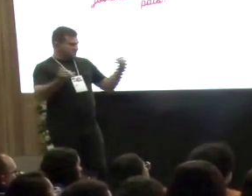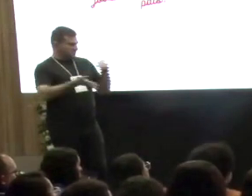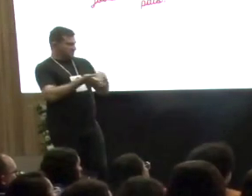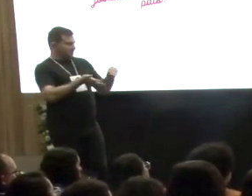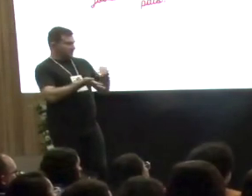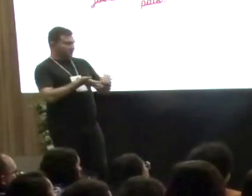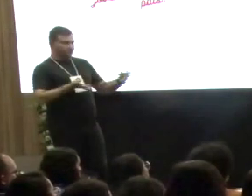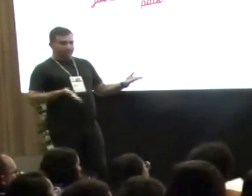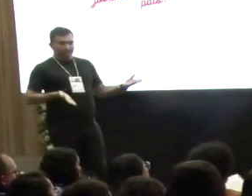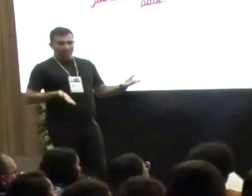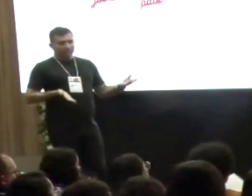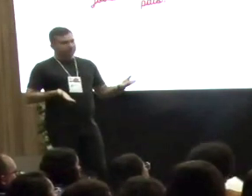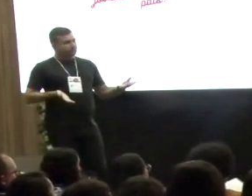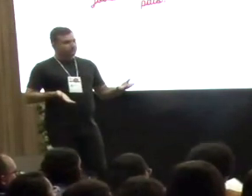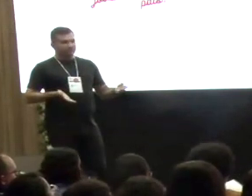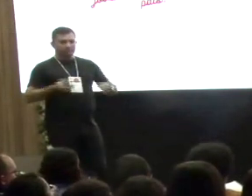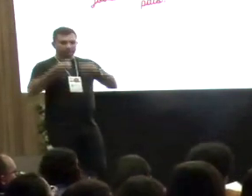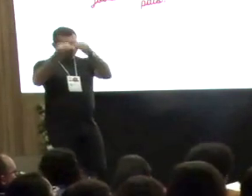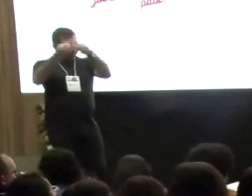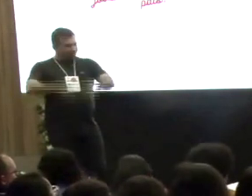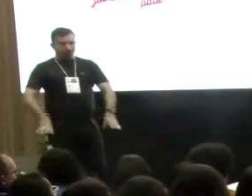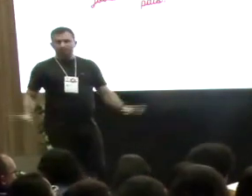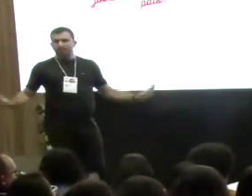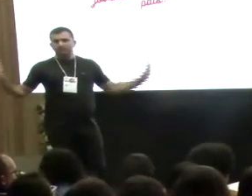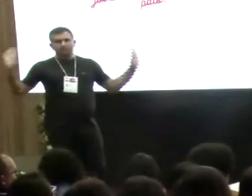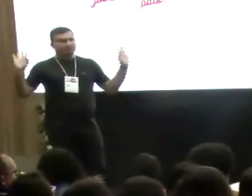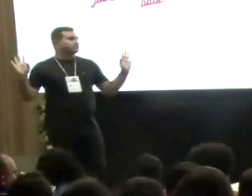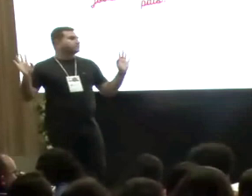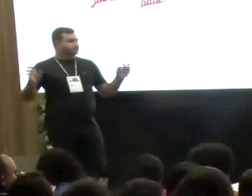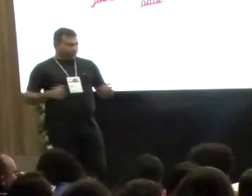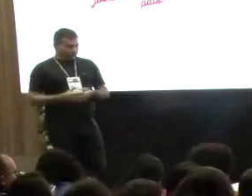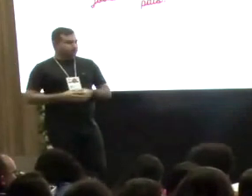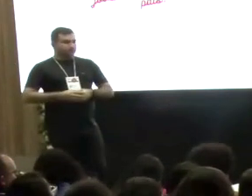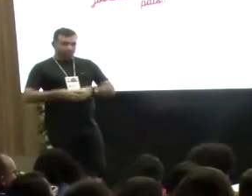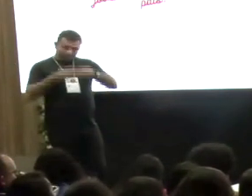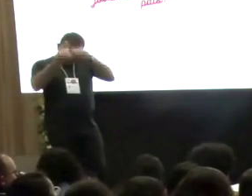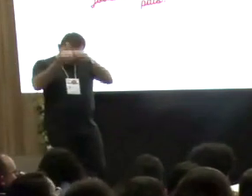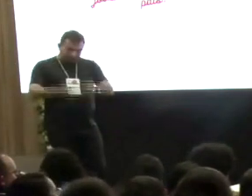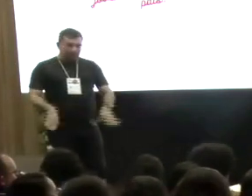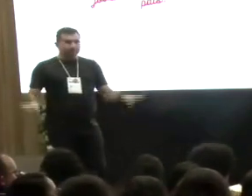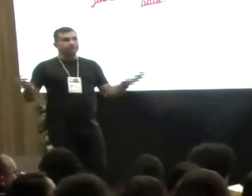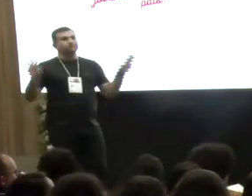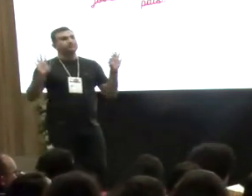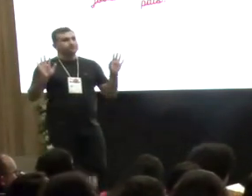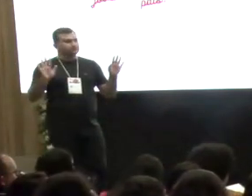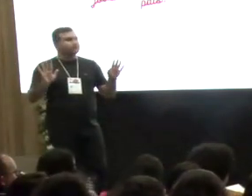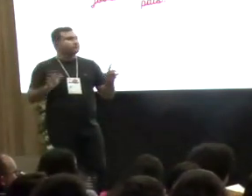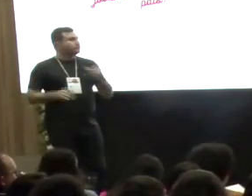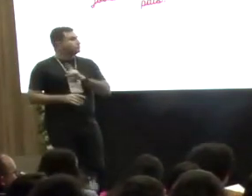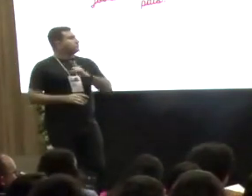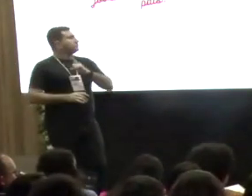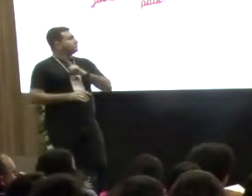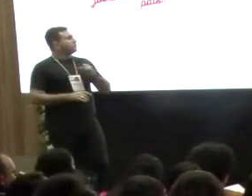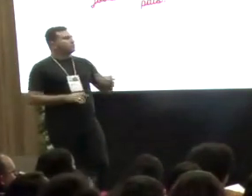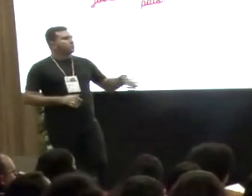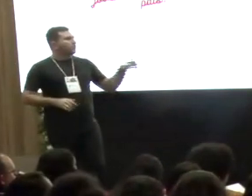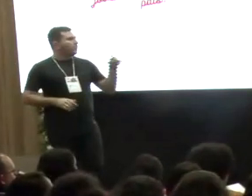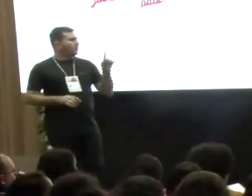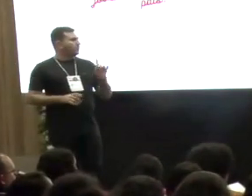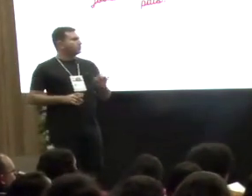uma falácia. É uma falácia. Não se